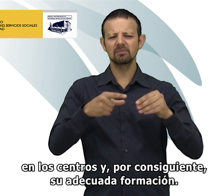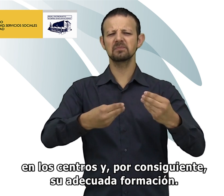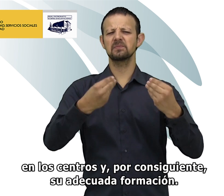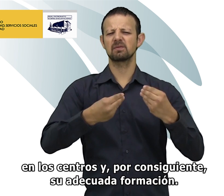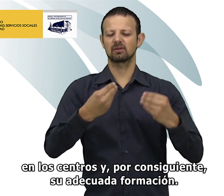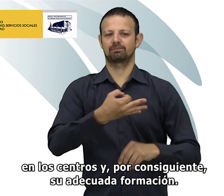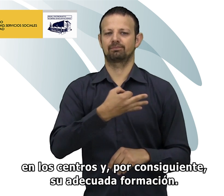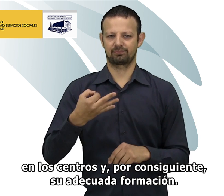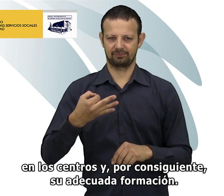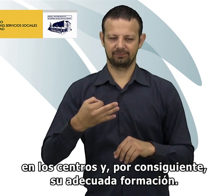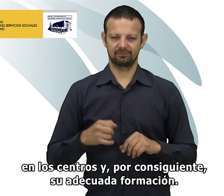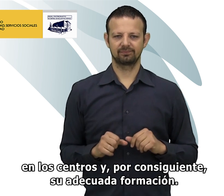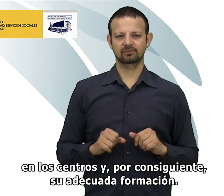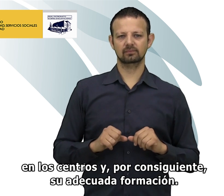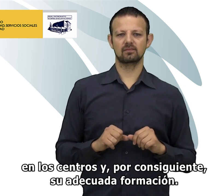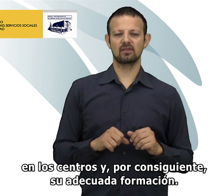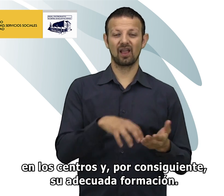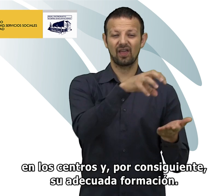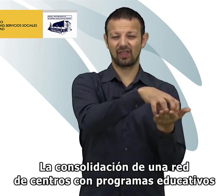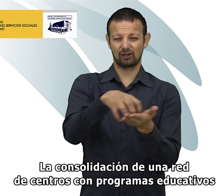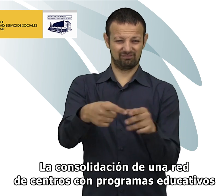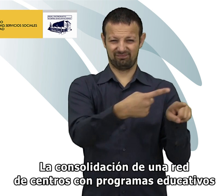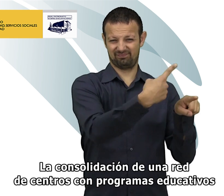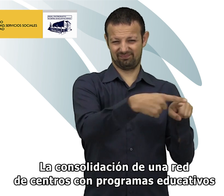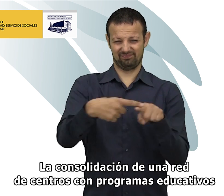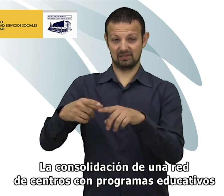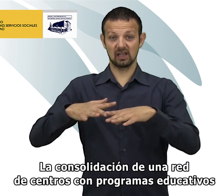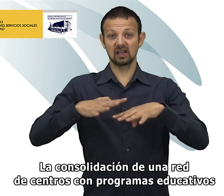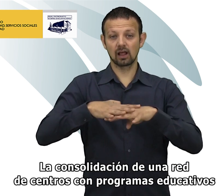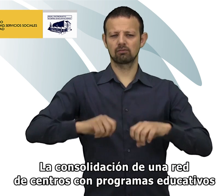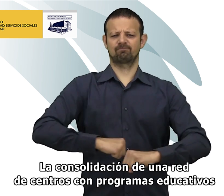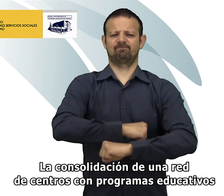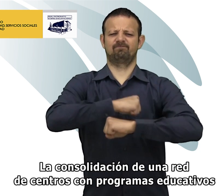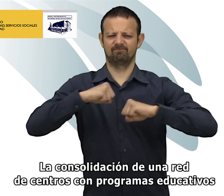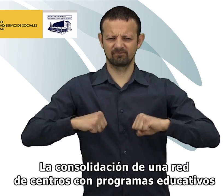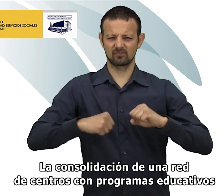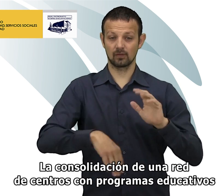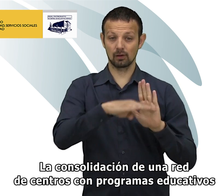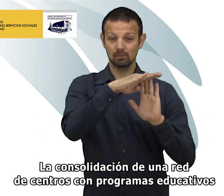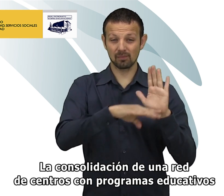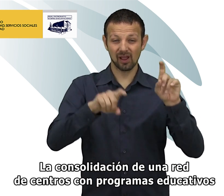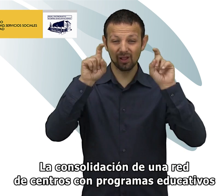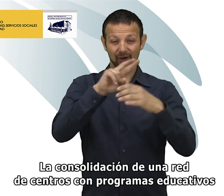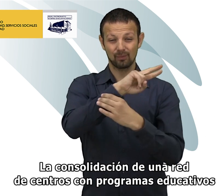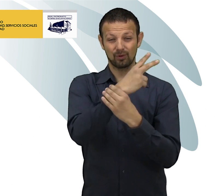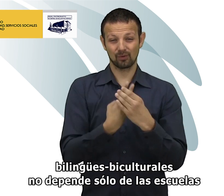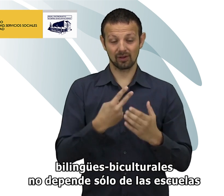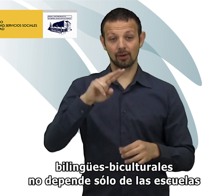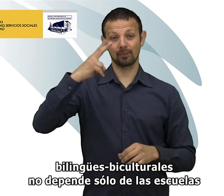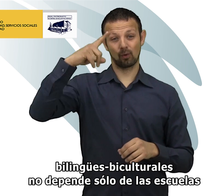La consolidación de una red de centros con programas educativos bilingües biculturales no depende solo de las escuelas, sino